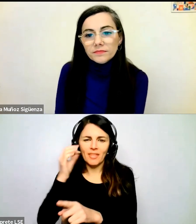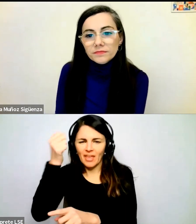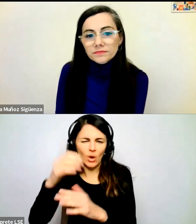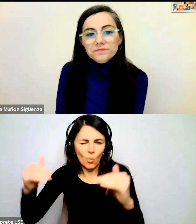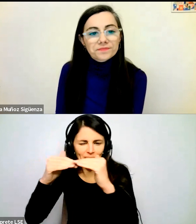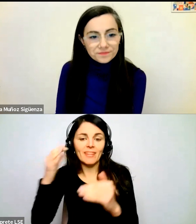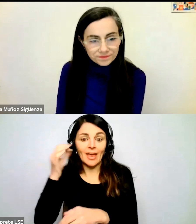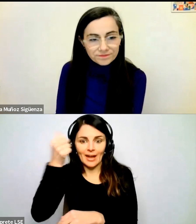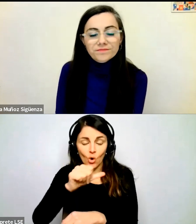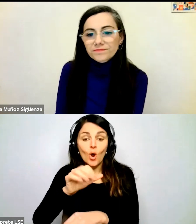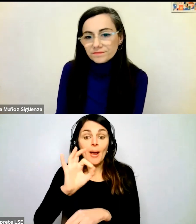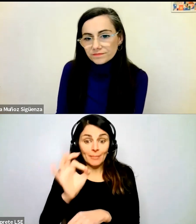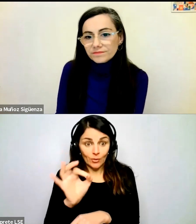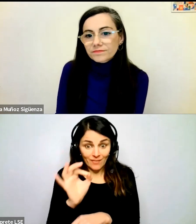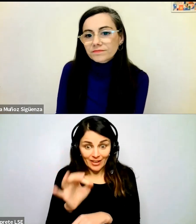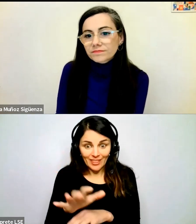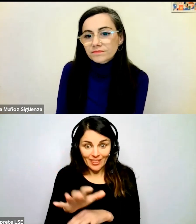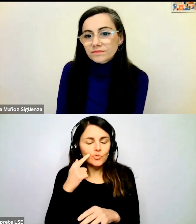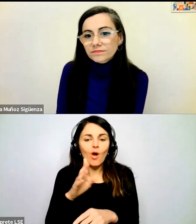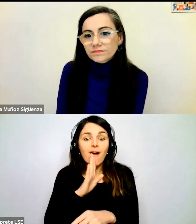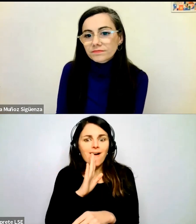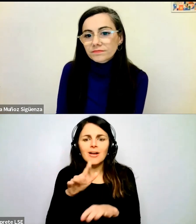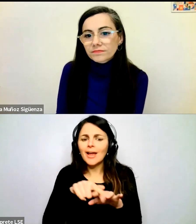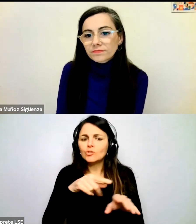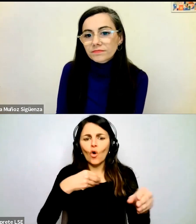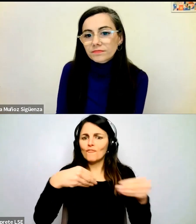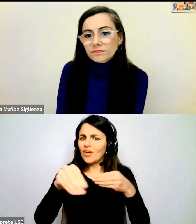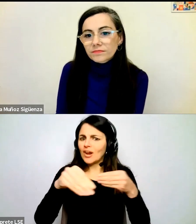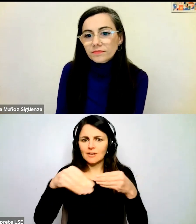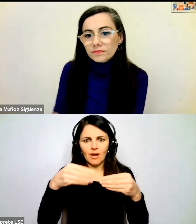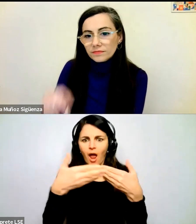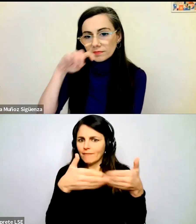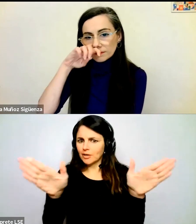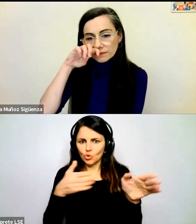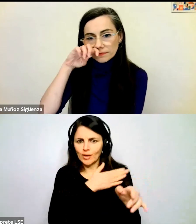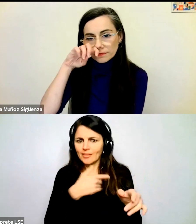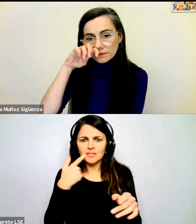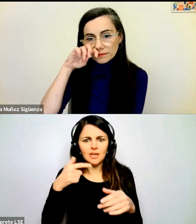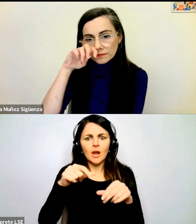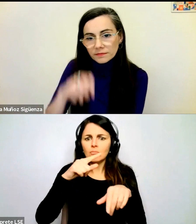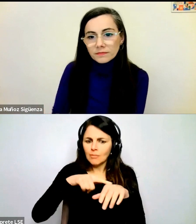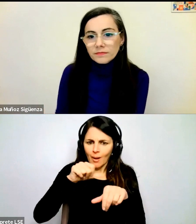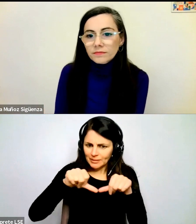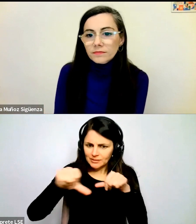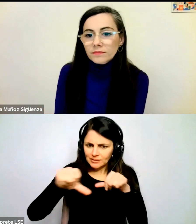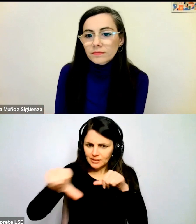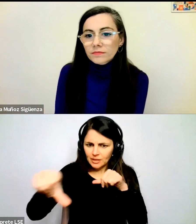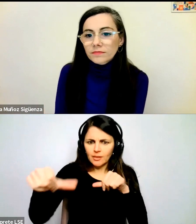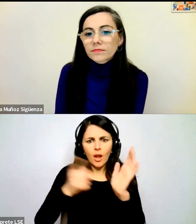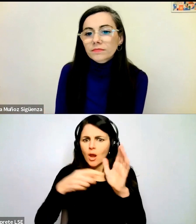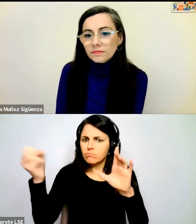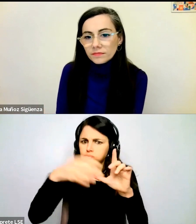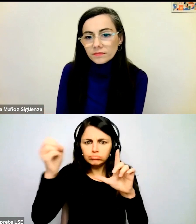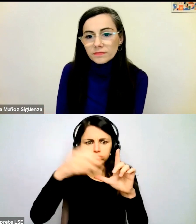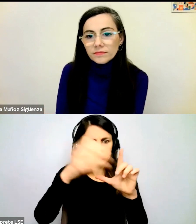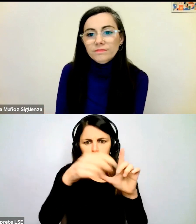una plataforma que se va a ir enriqueciendo con el tiempo, que va a ser un proyecto en vivo, pero que tenéis en el apartado,